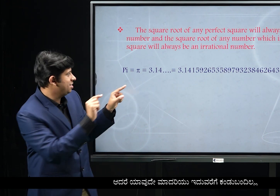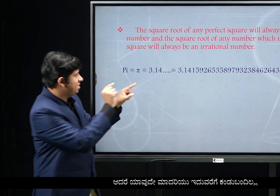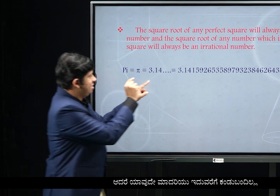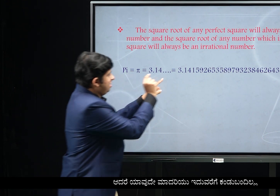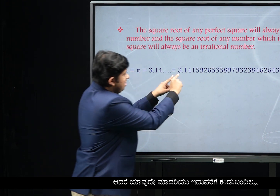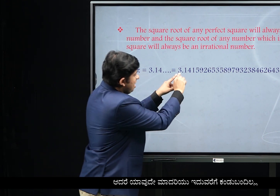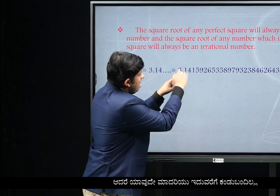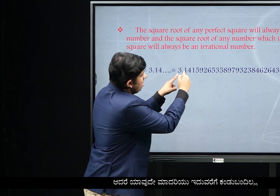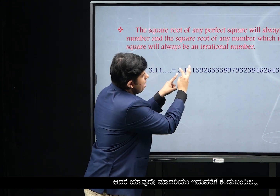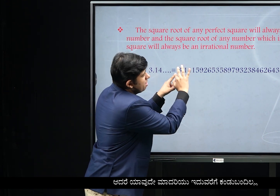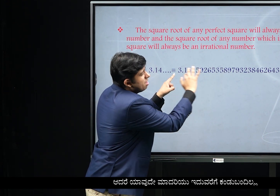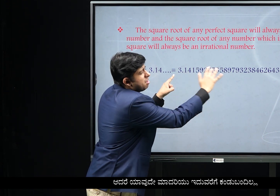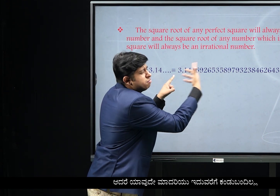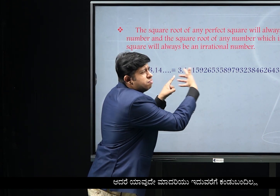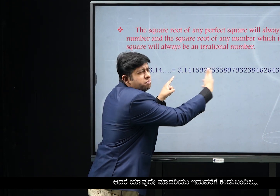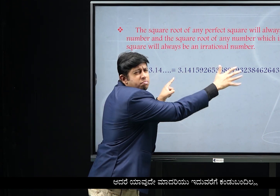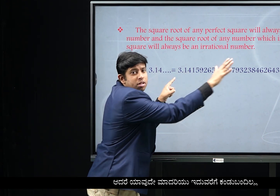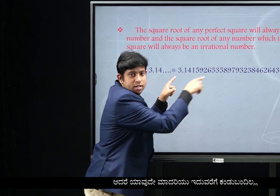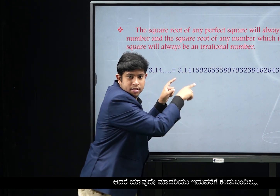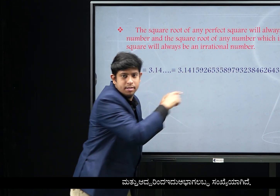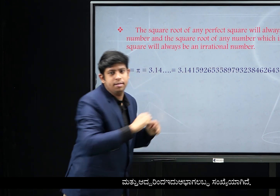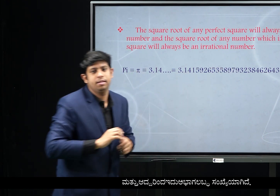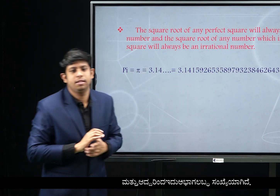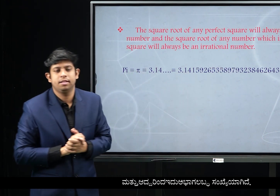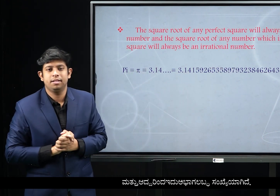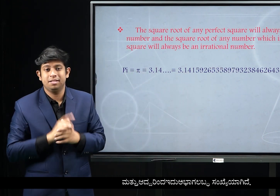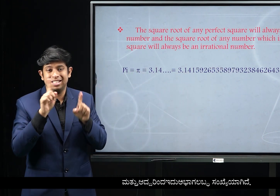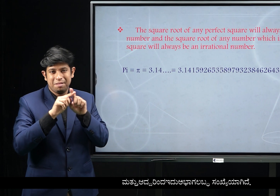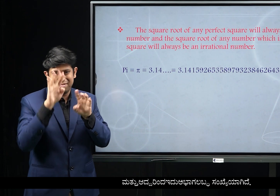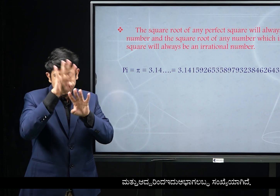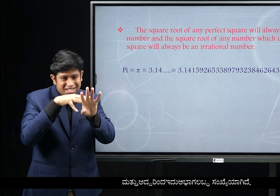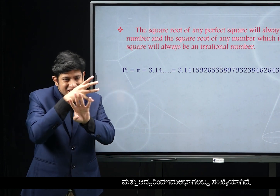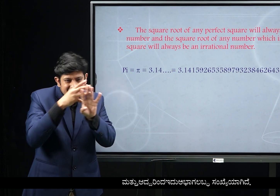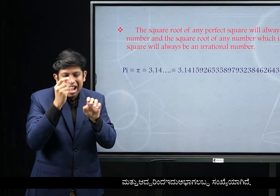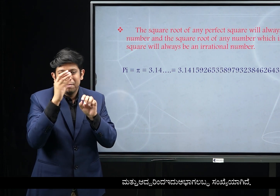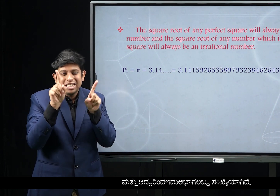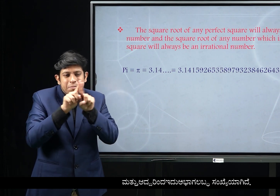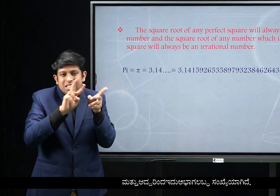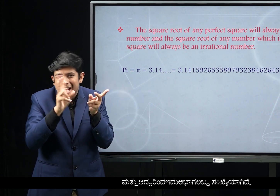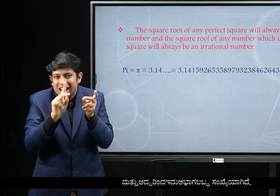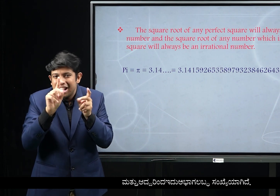ಯಾವುದೇ ಮಾದರಿಯೂ ಇದುವರೆಗೆ ಕಂಡುಬಂದಿಲ್ಲ ಮತ್ತು ಆದ್ದರಿಂದ ಇದು ಅಭಾಗಲಬ್ಧ ಸಂಖ್ಯೆಯಾಗಿದೆ.